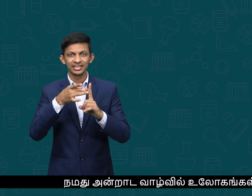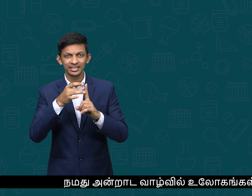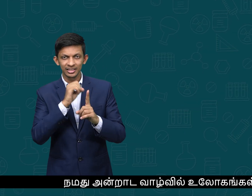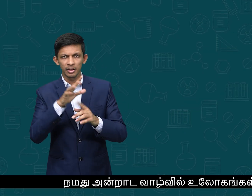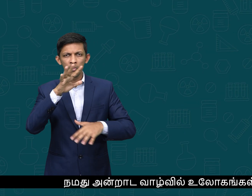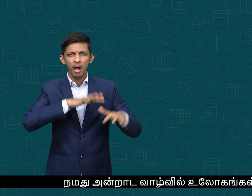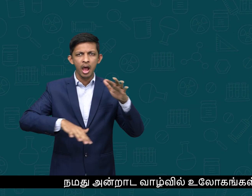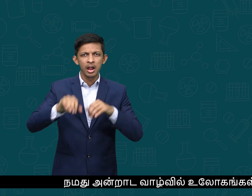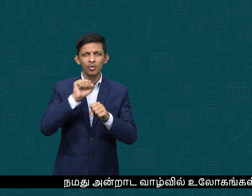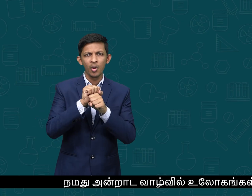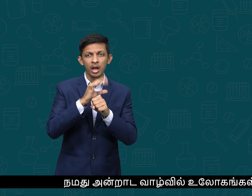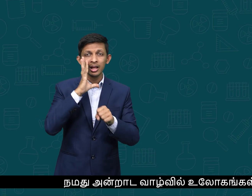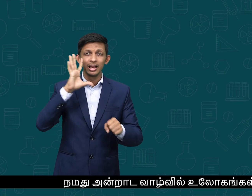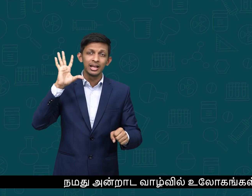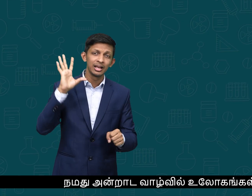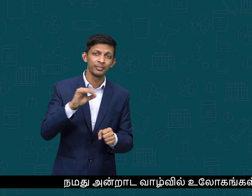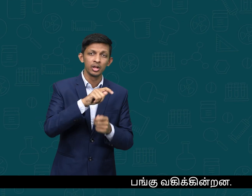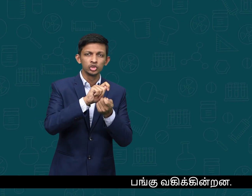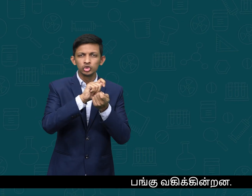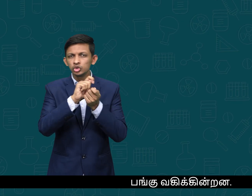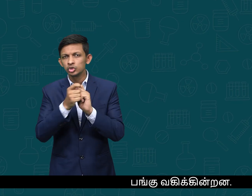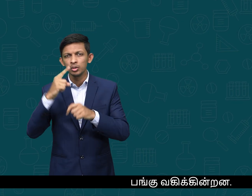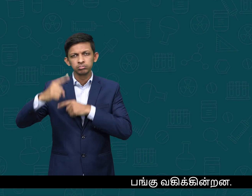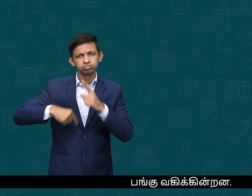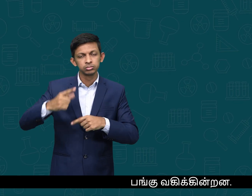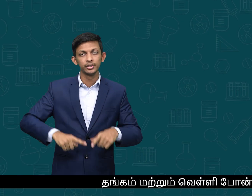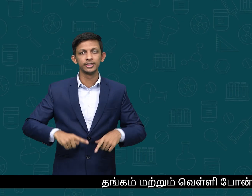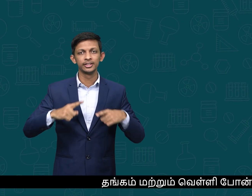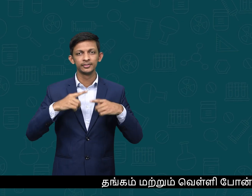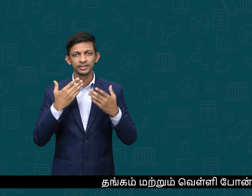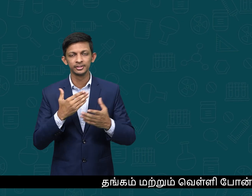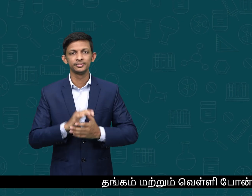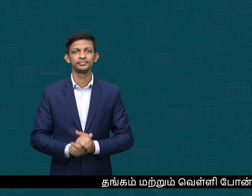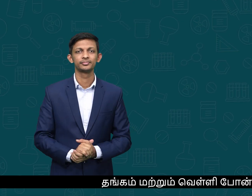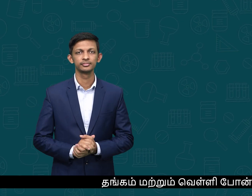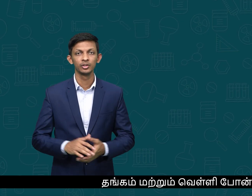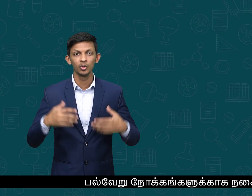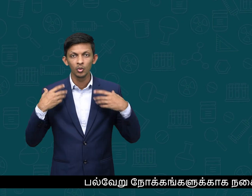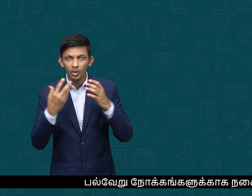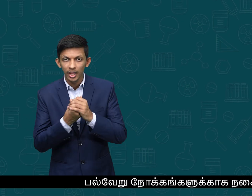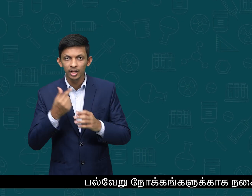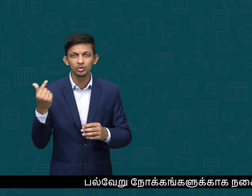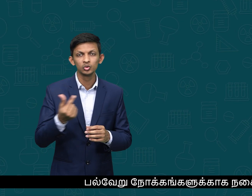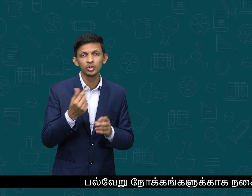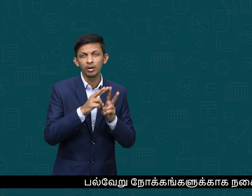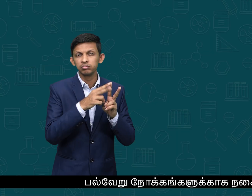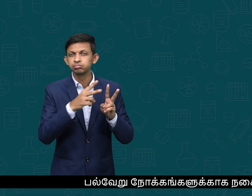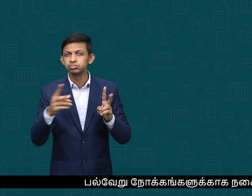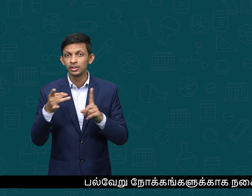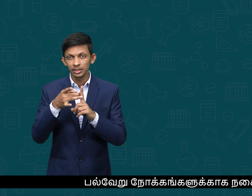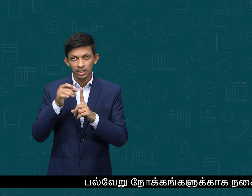நமது அன்றாட வாழ்வில் உலோகங்கள் முக்கிய பங்கு வகிக்கின்றன. தங்கம் மற்றும் வெள்ளி போன்ற பல்வேறு